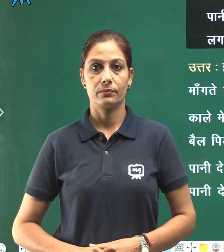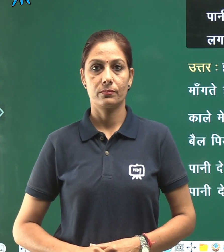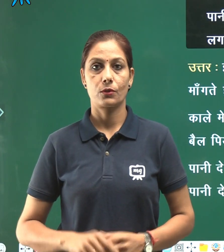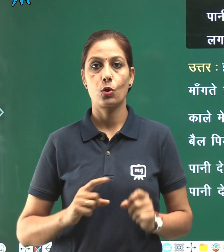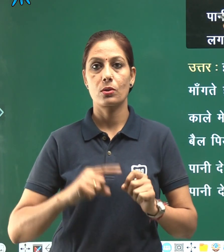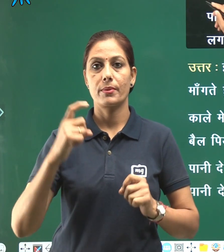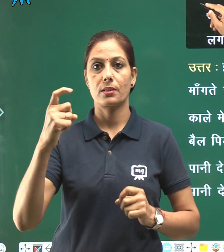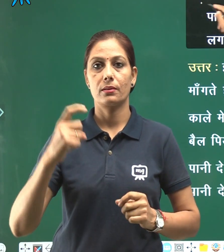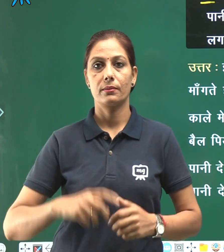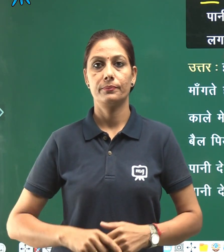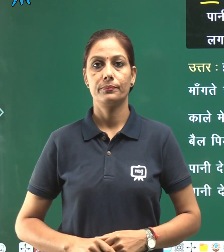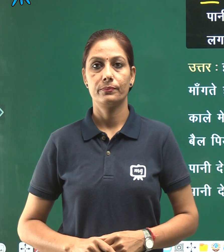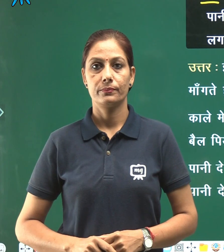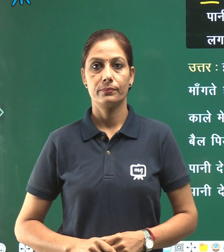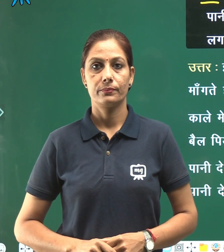प्रश्न 7,